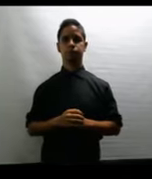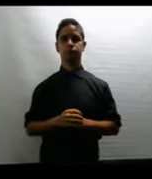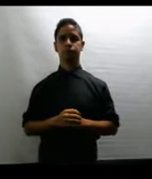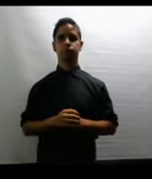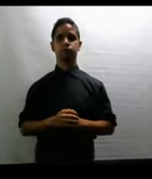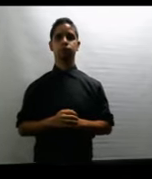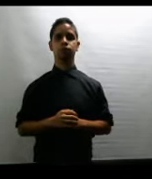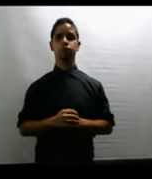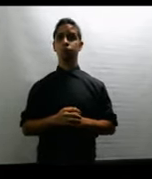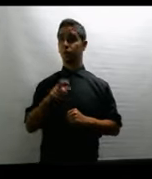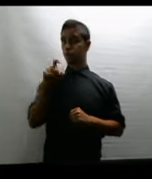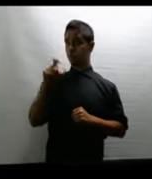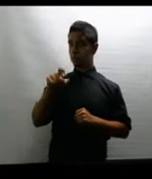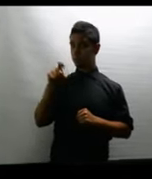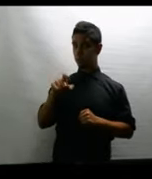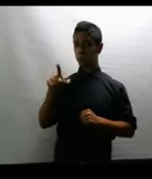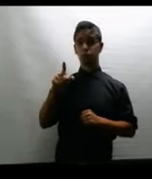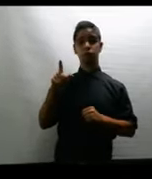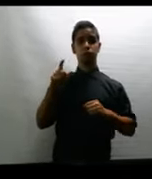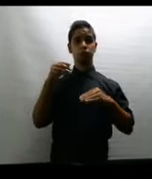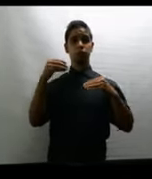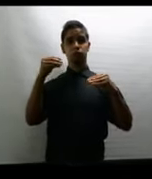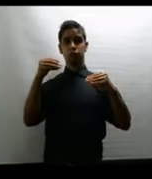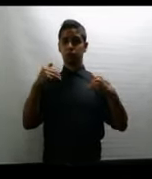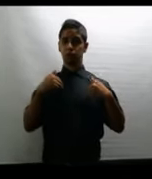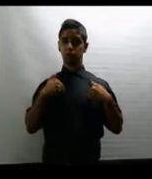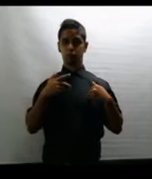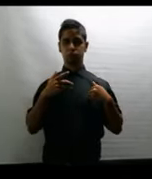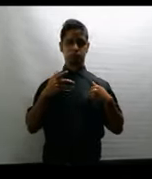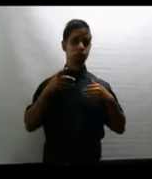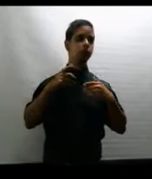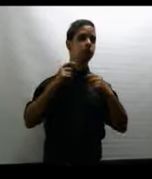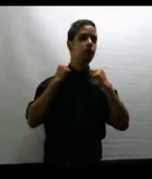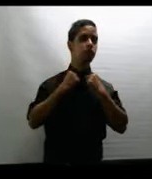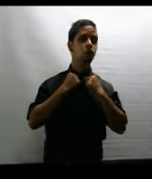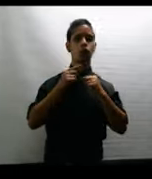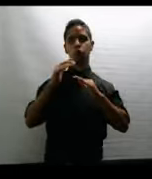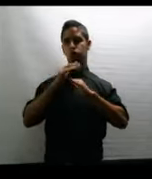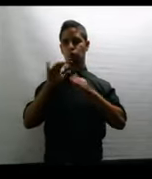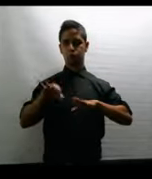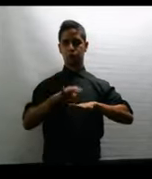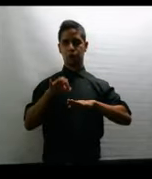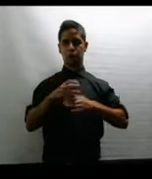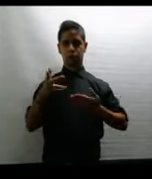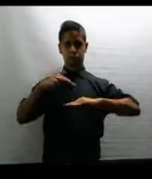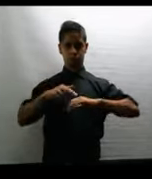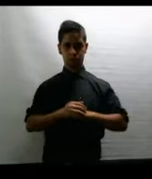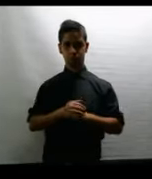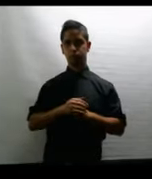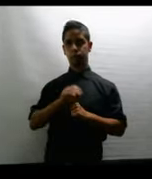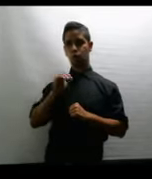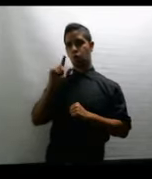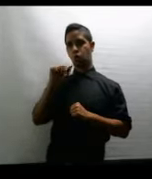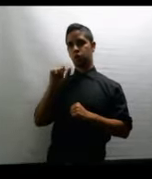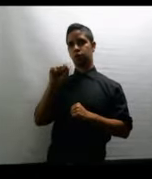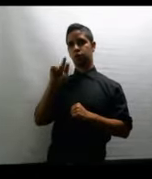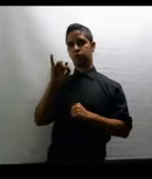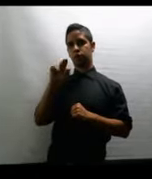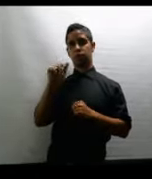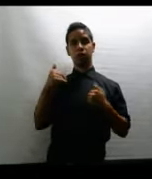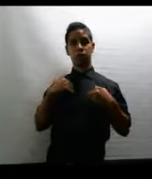Necesito una tienda donde consiga regalos, ropa, accesorios y las mejores telas en Puerto Rico. Olazábal, tu almacén de telas, cuenta con más de